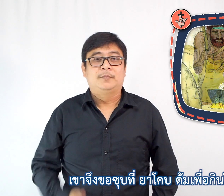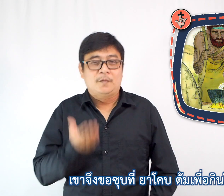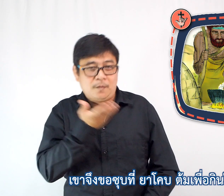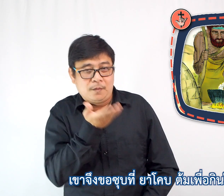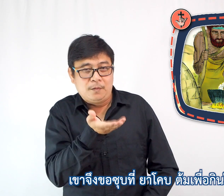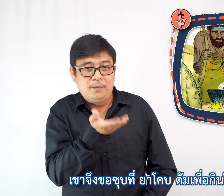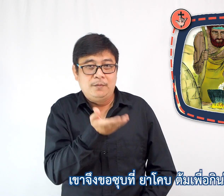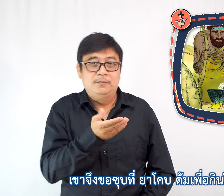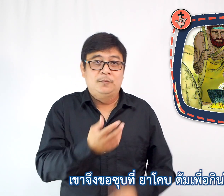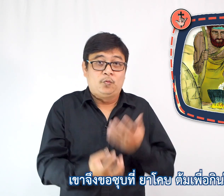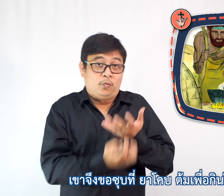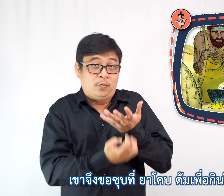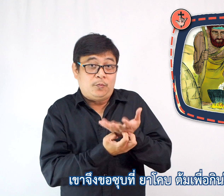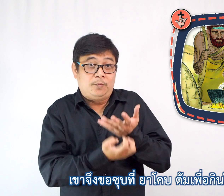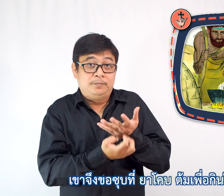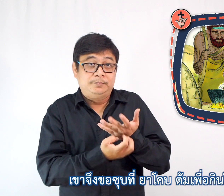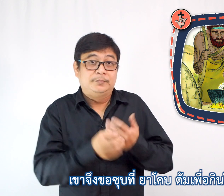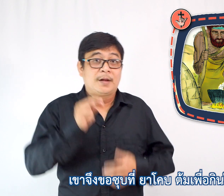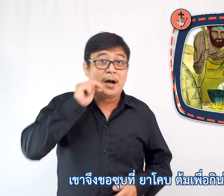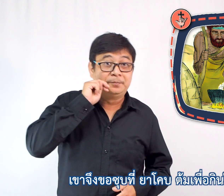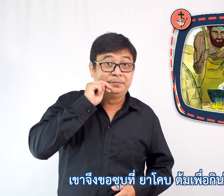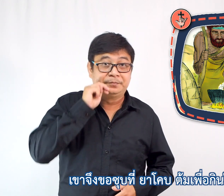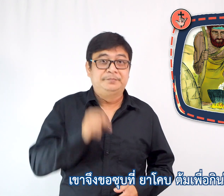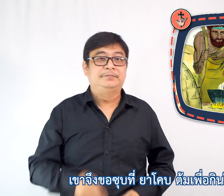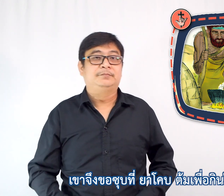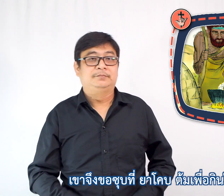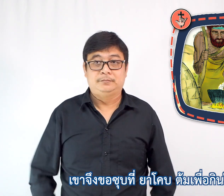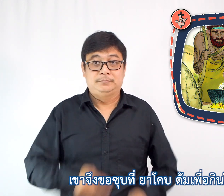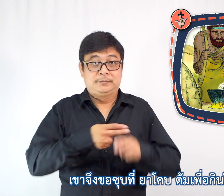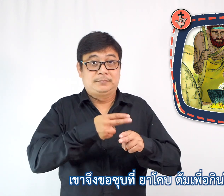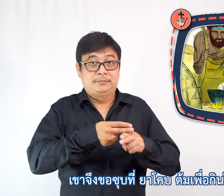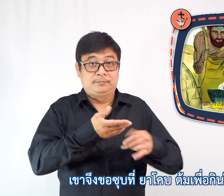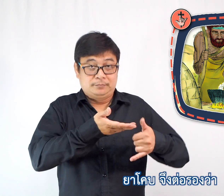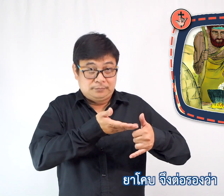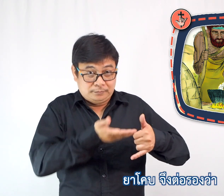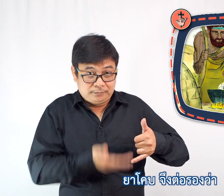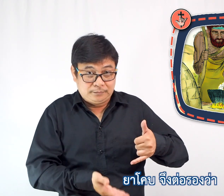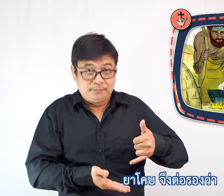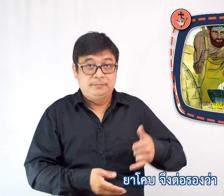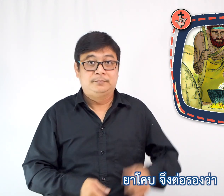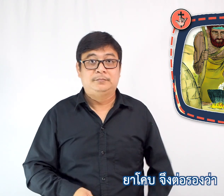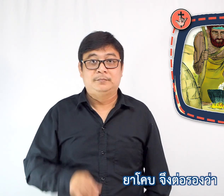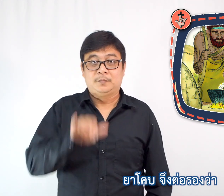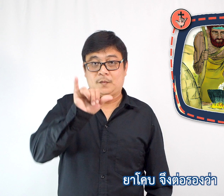เขาจึงขอซุปที่ยาโคบต้มเพื่อกินให้หายหิวยาโคบจึงต่อรองว่